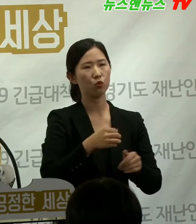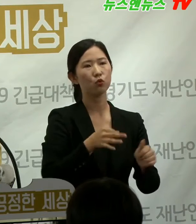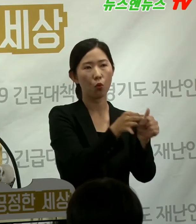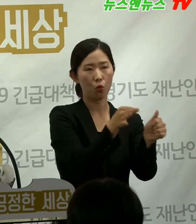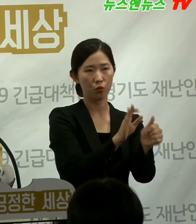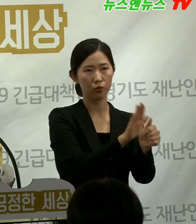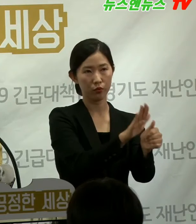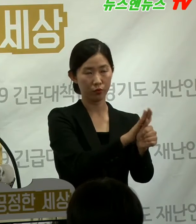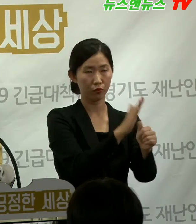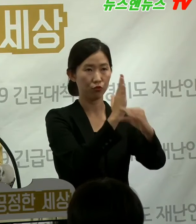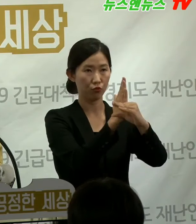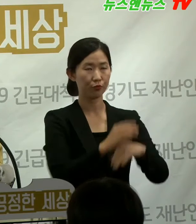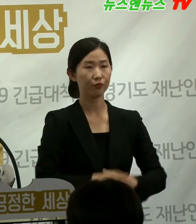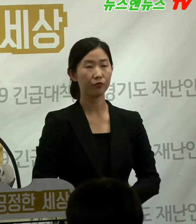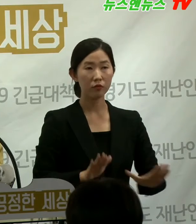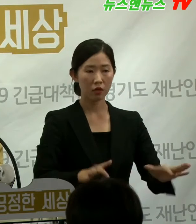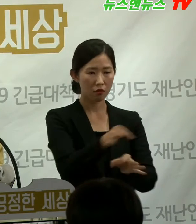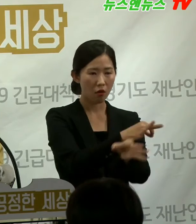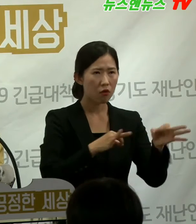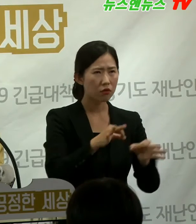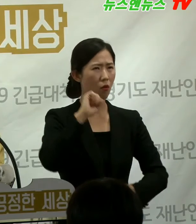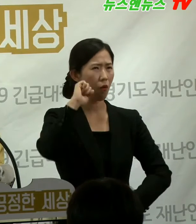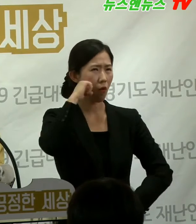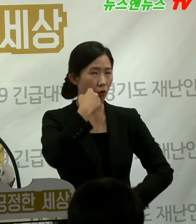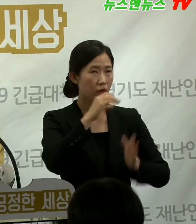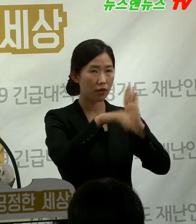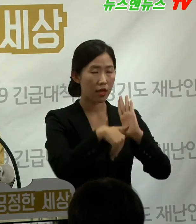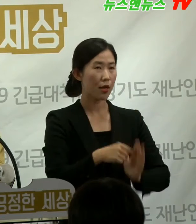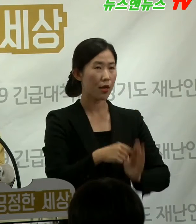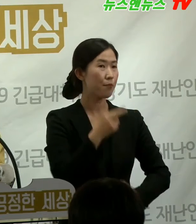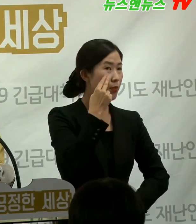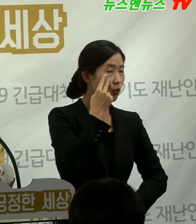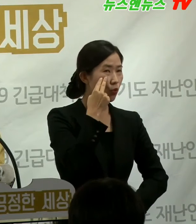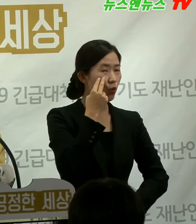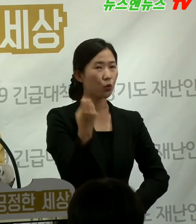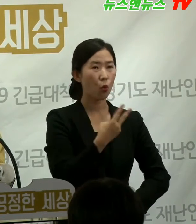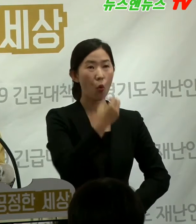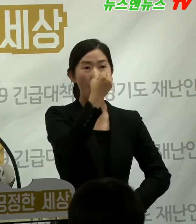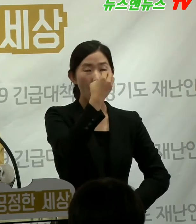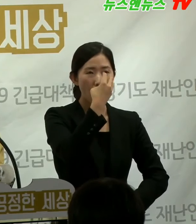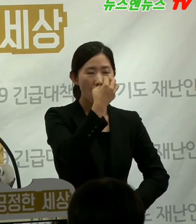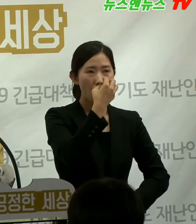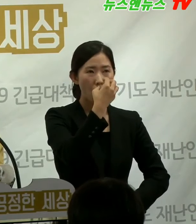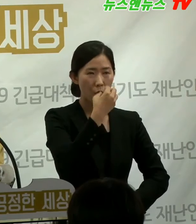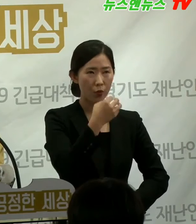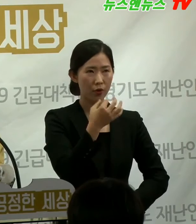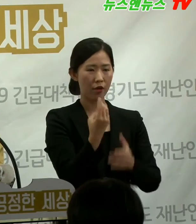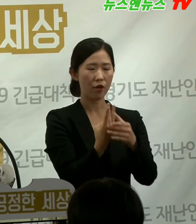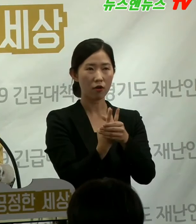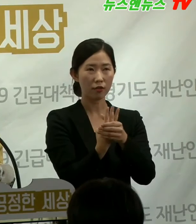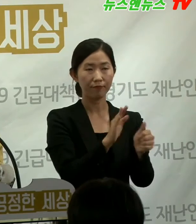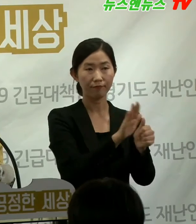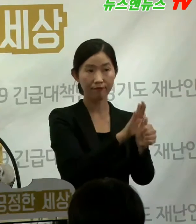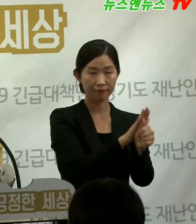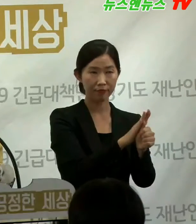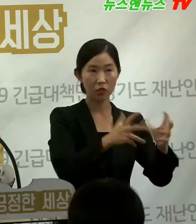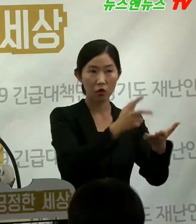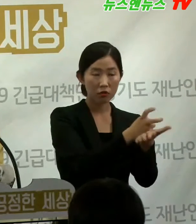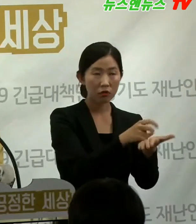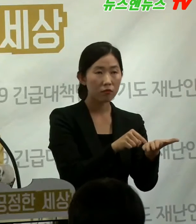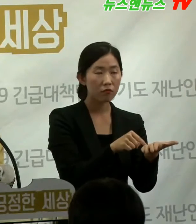경제가 멈춰가는 지금 미국, 홍콩 등의 현금 지급 정책, 즉 재난 기본소득은